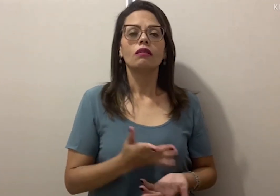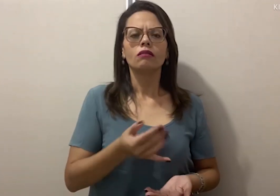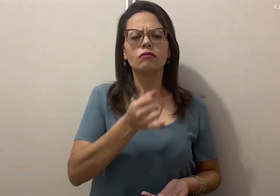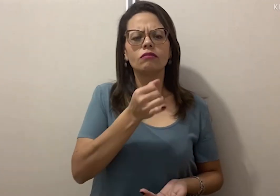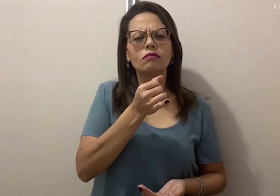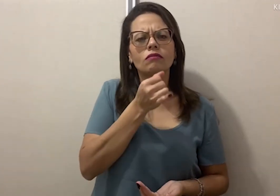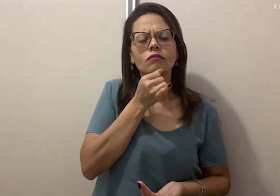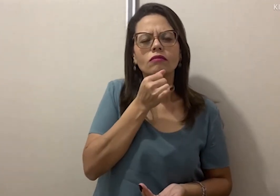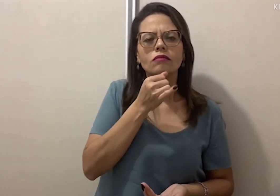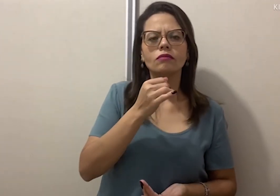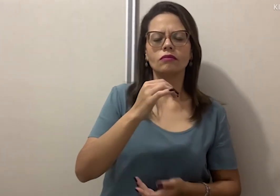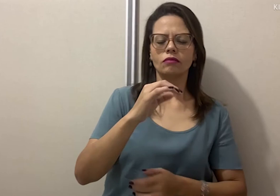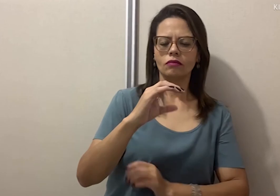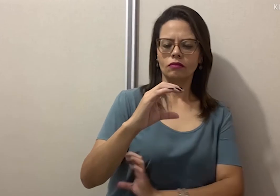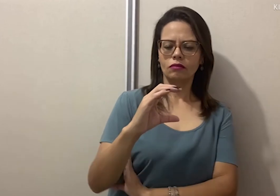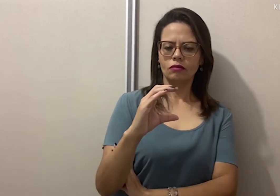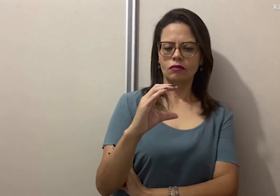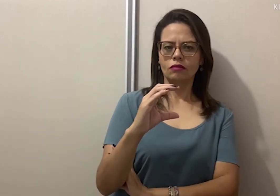verbo. Então, um exemplo.